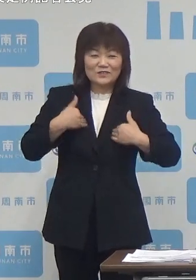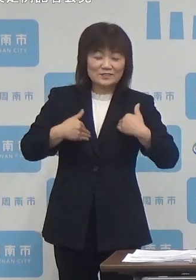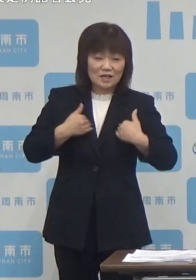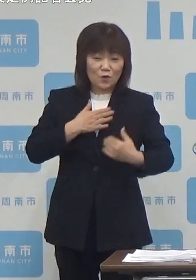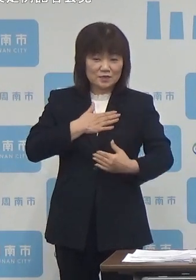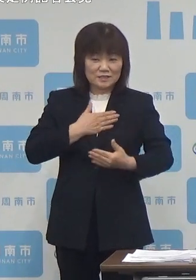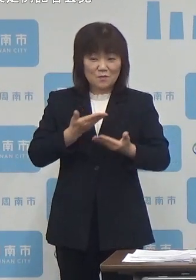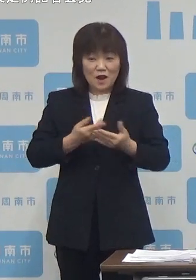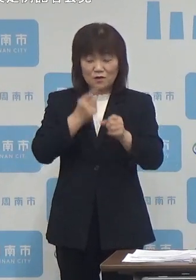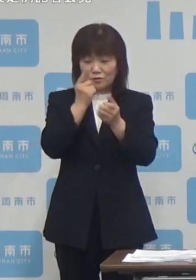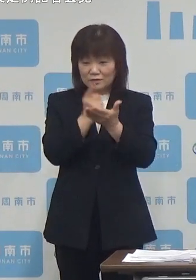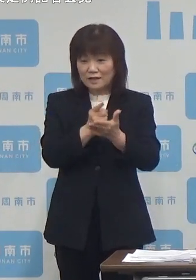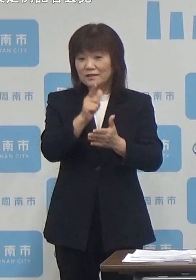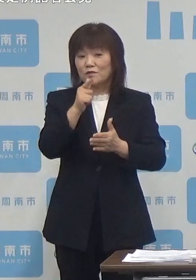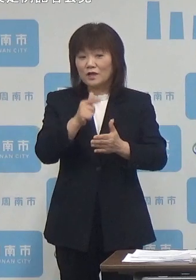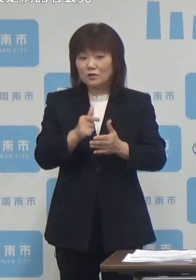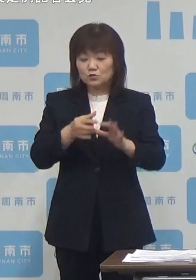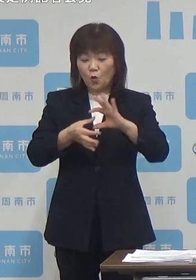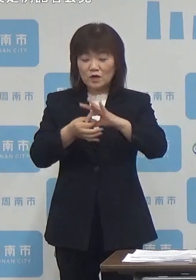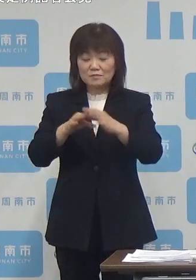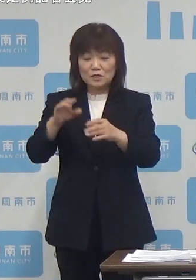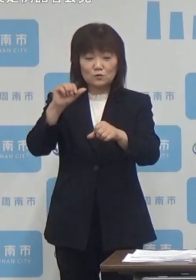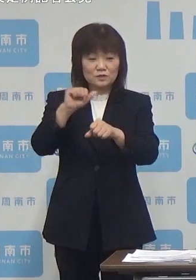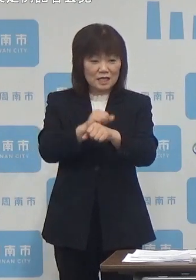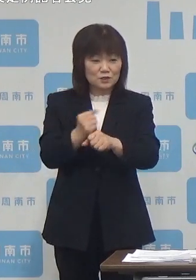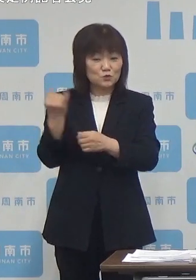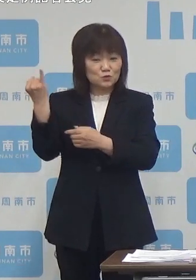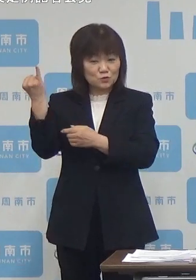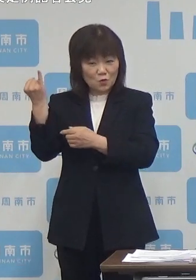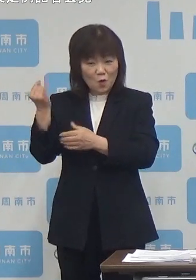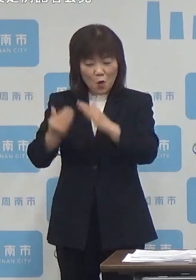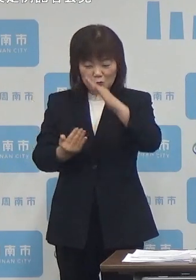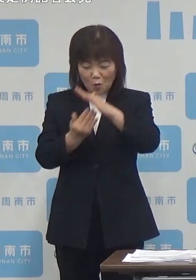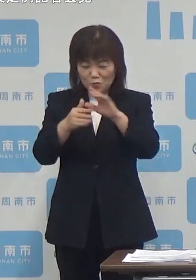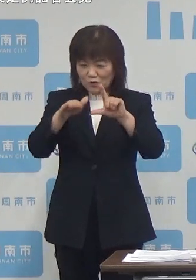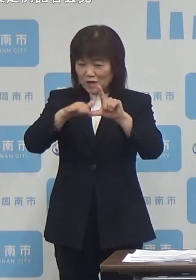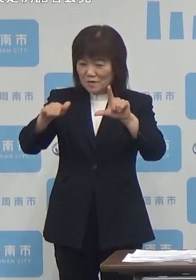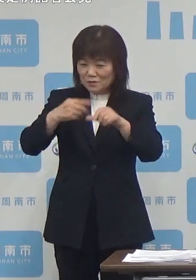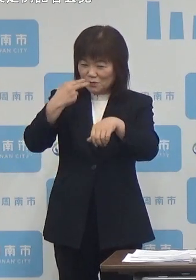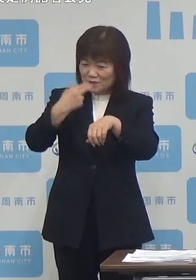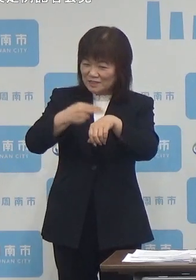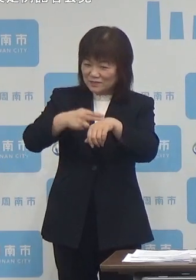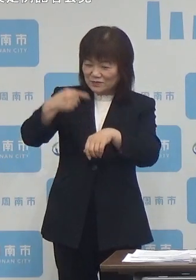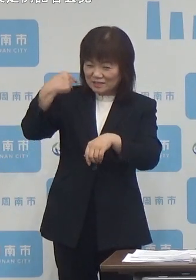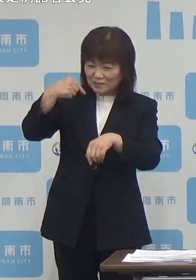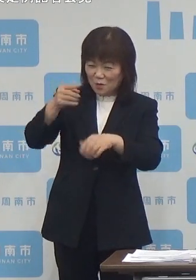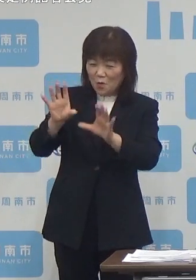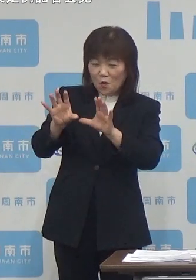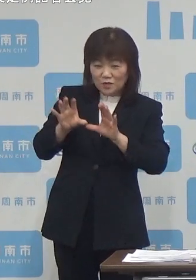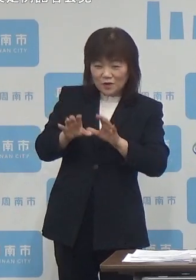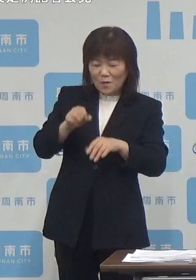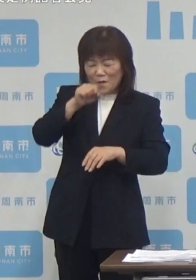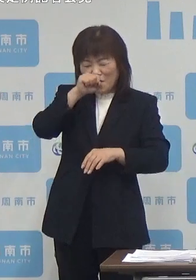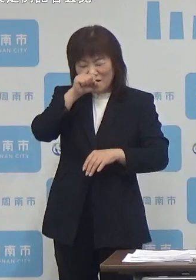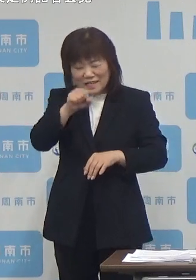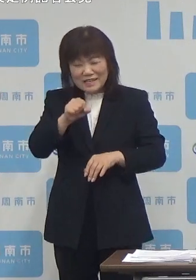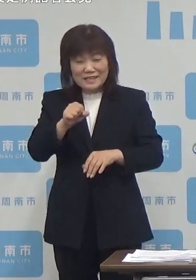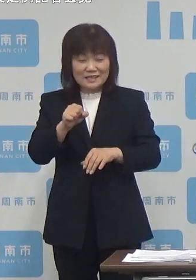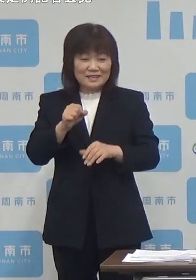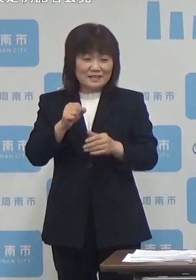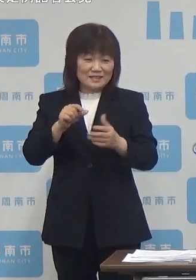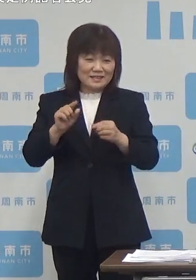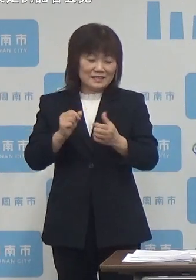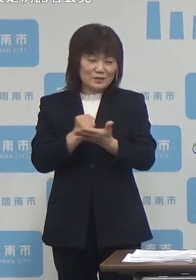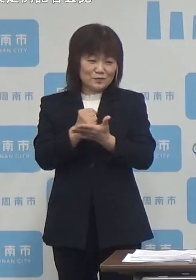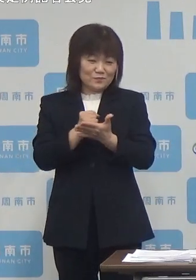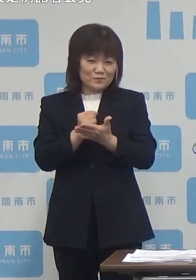知ってもらうだけでなく、オリンピック選手によるトップレベルの技術指導を受けられる絶好の機会です。ぜ